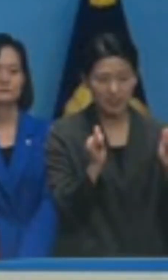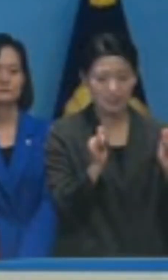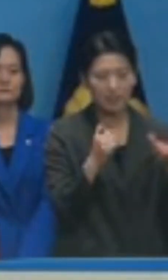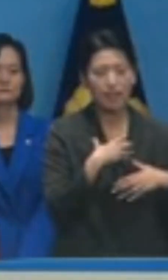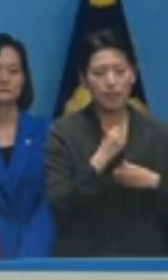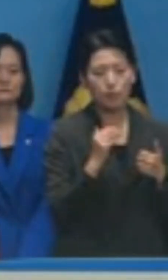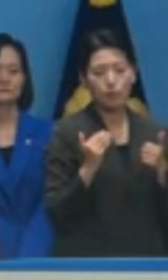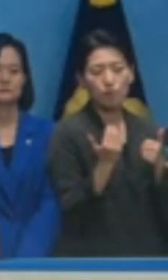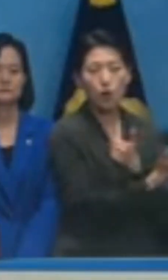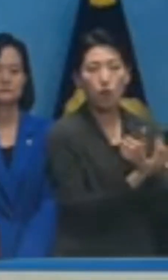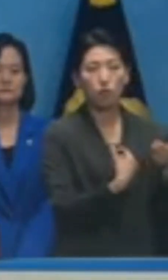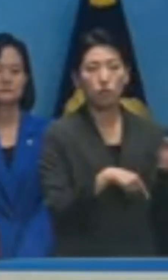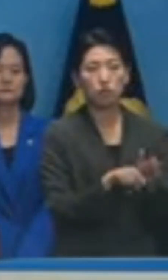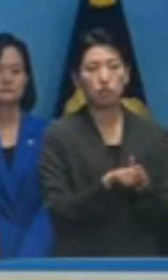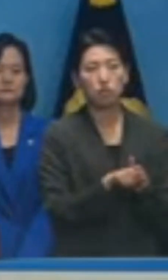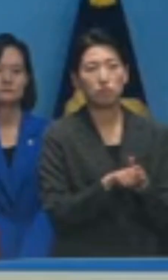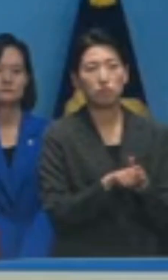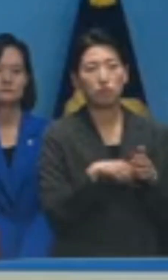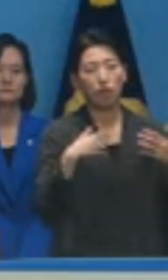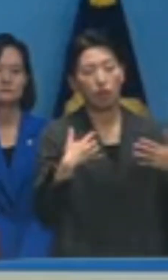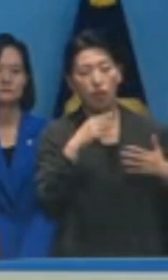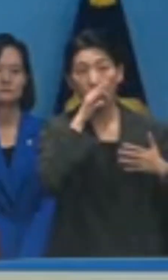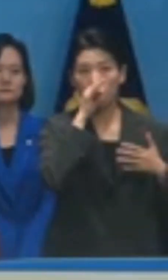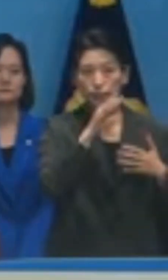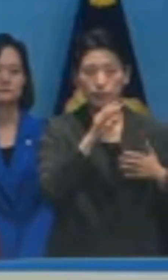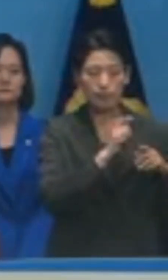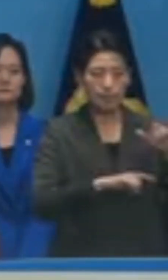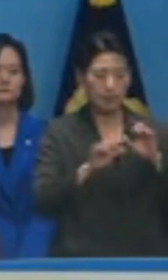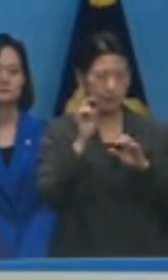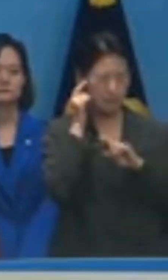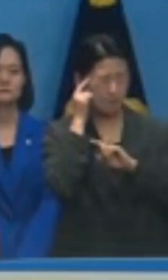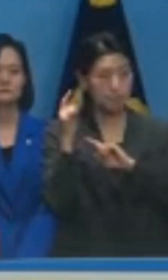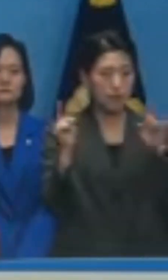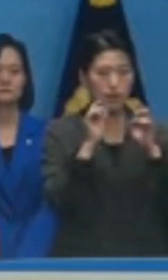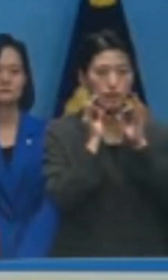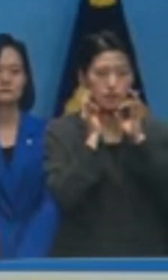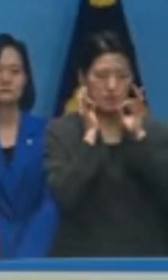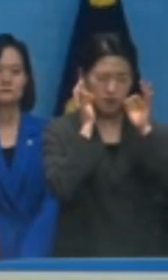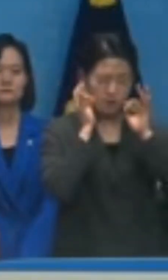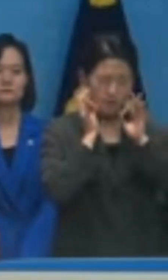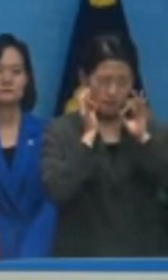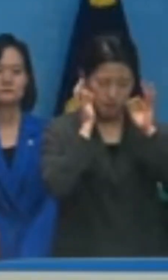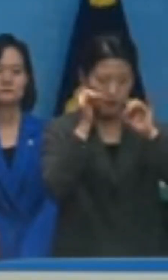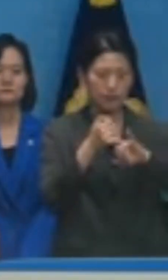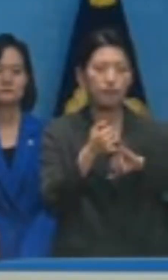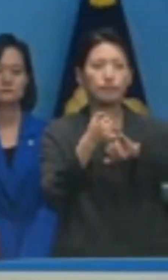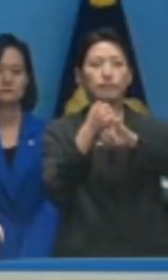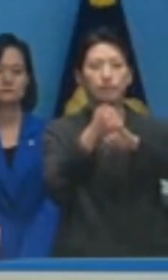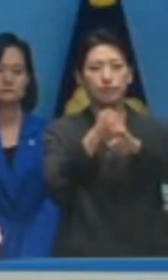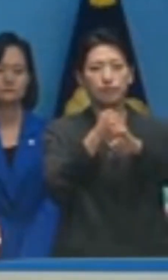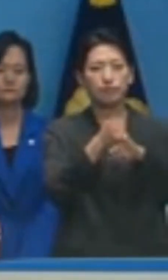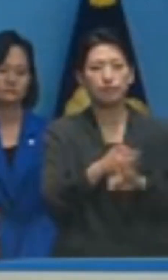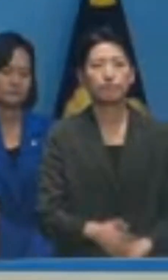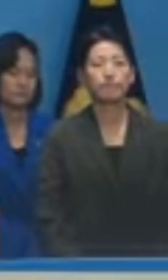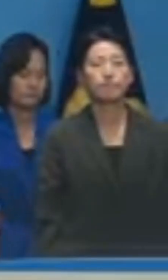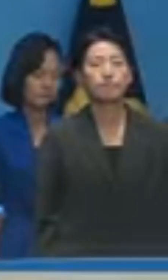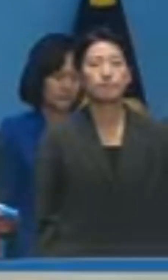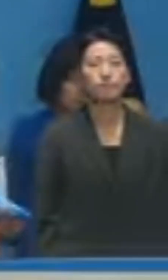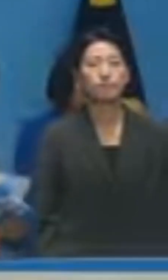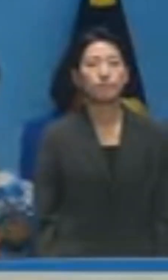일에 한치의 소홀함에도 없도록 모든 노력을 다할 것을 약속드립니다.